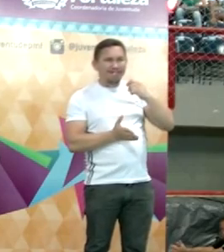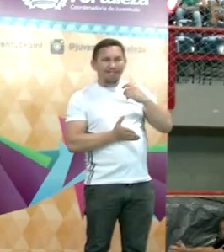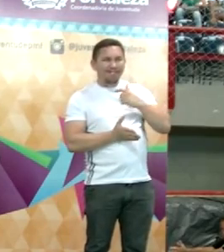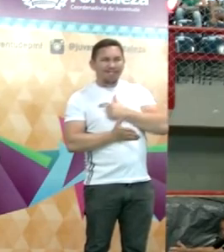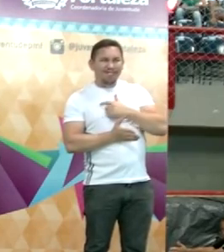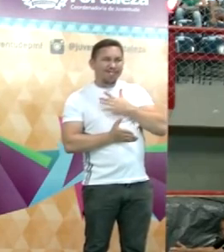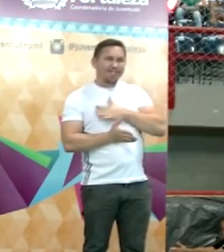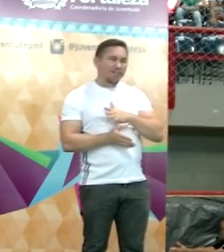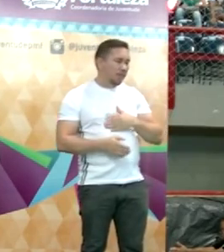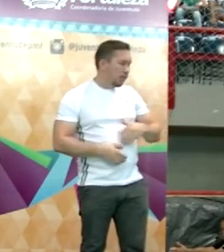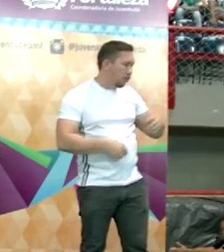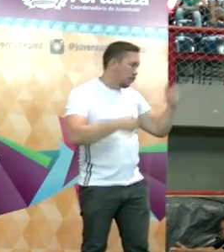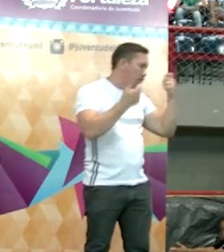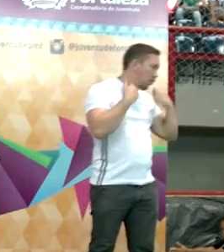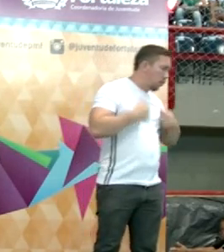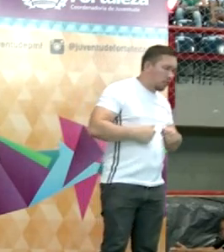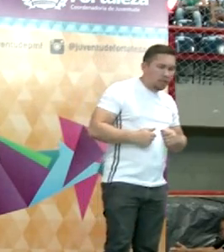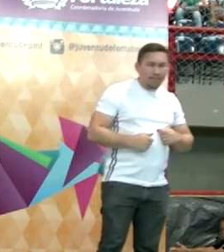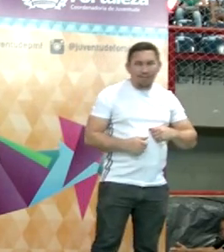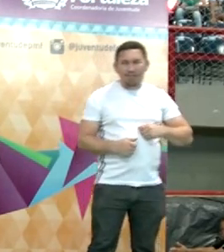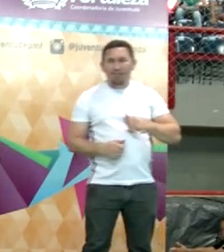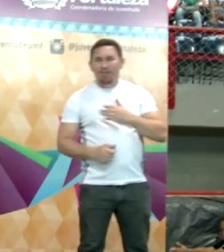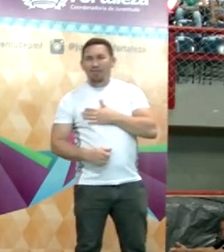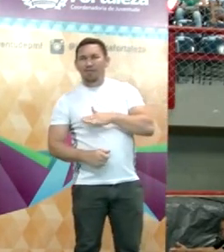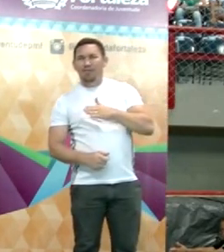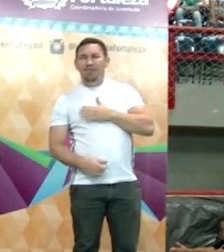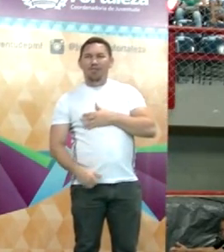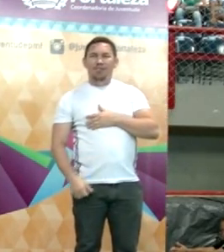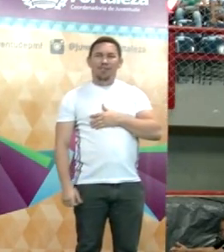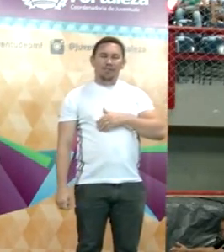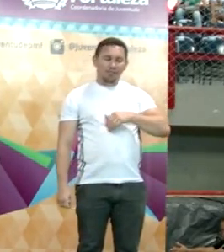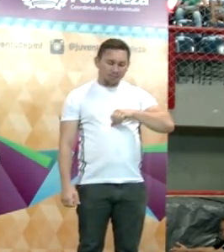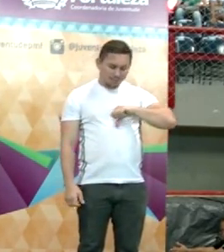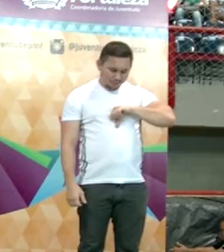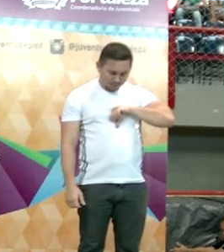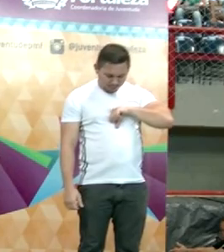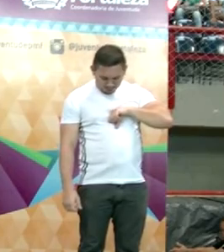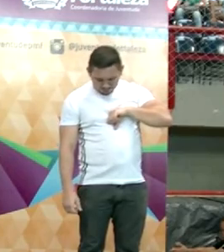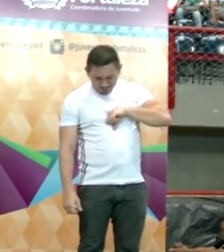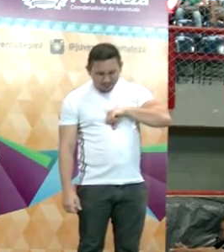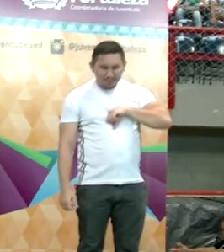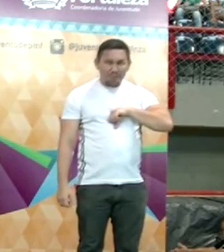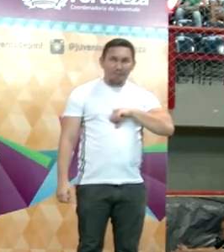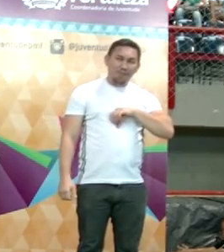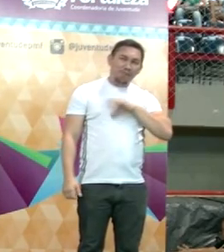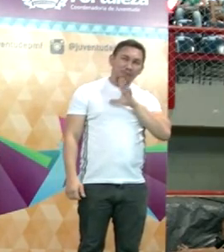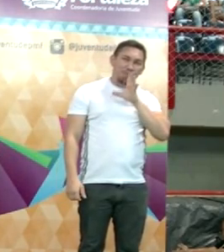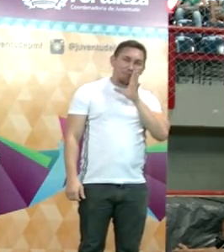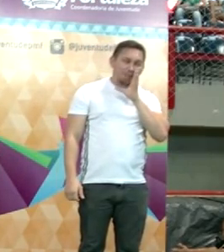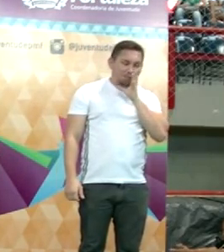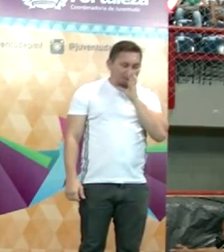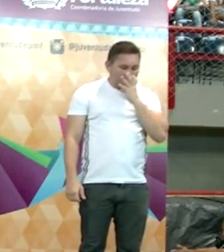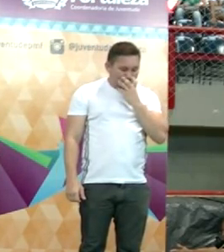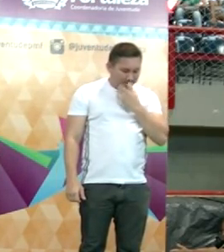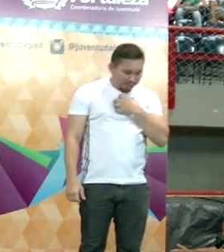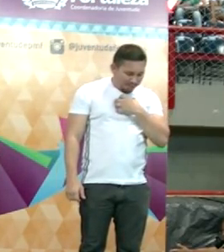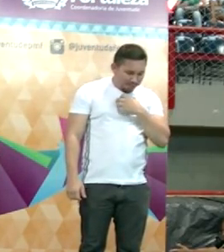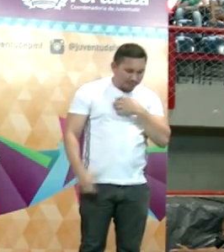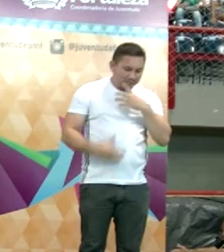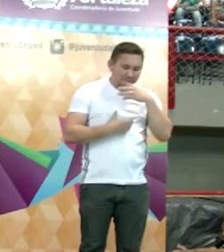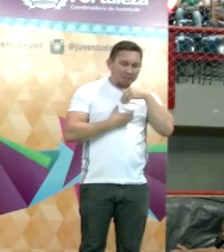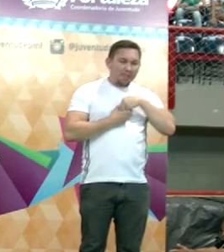bota outra e não gosta. Principalmente na adolescência. Isso, pessoal, eu já passei da adolescência e ainda estou assim, Tem gente que tem